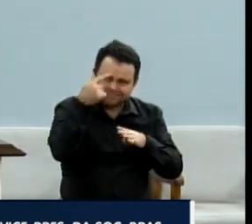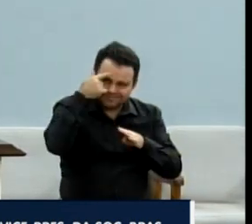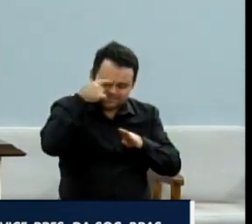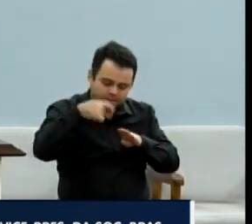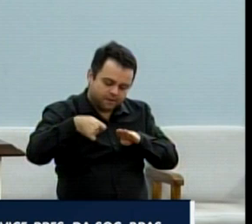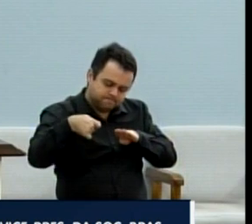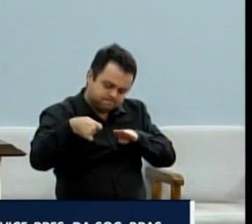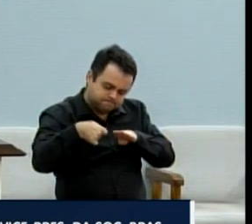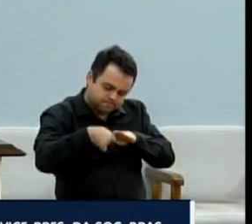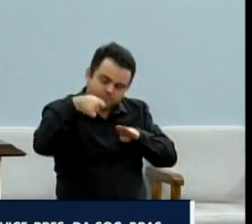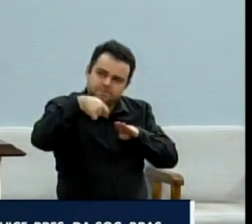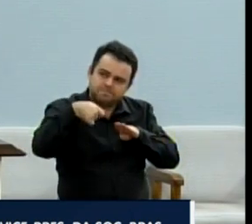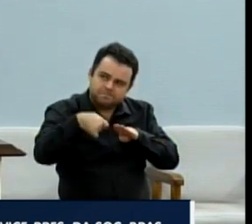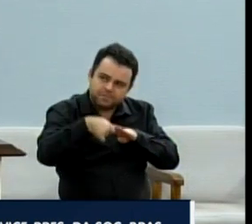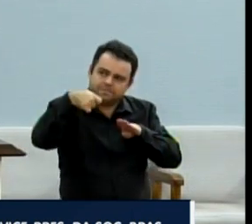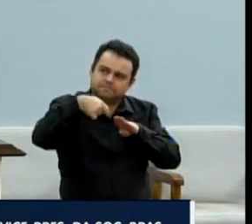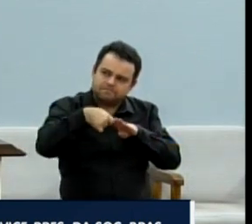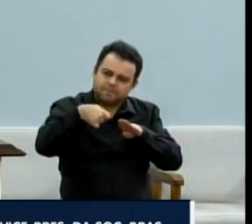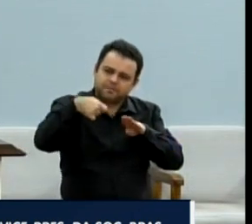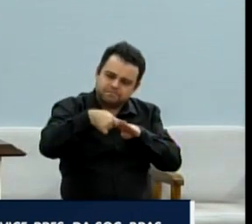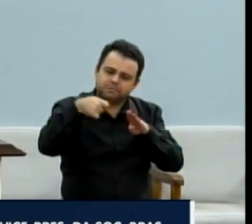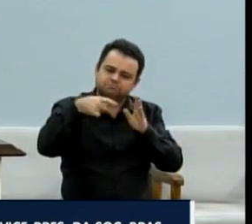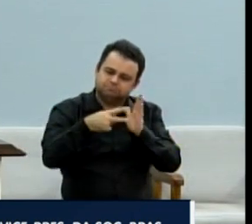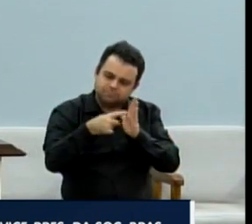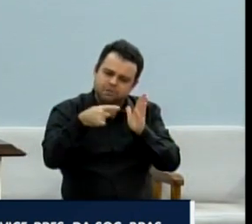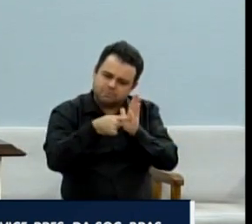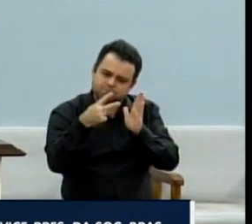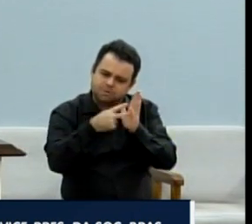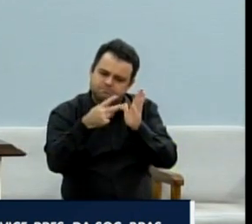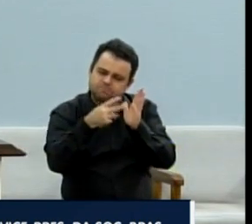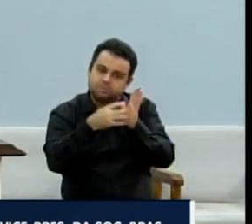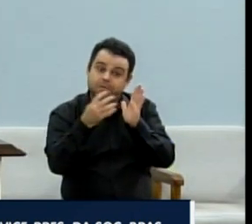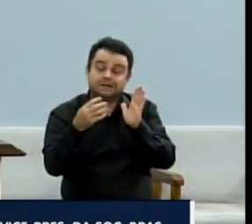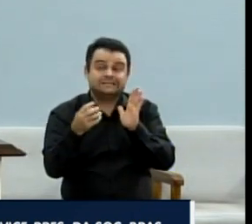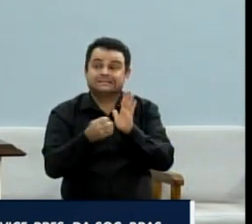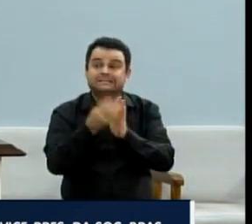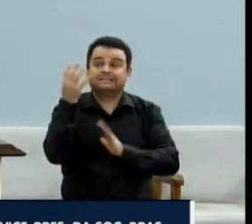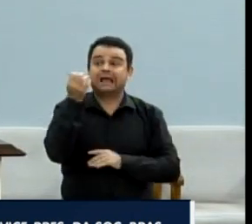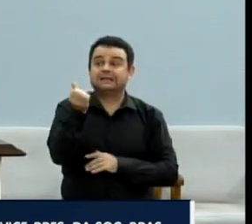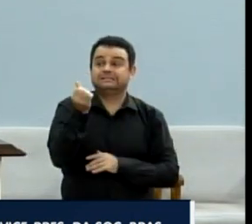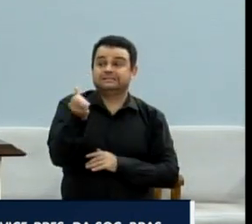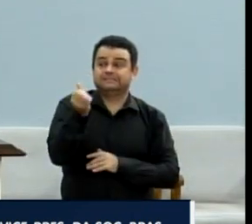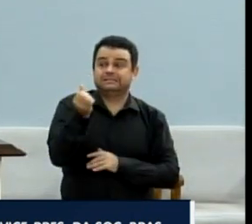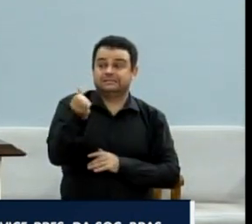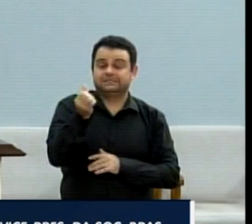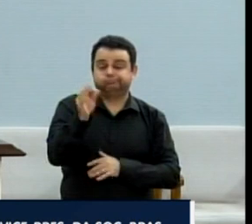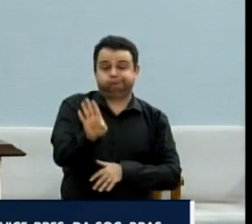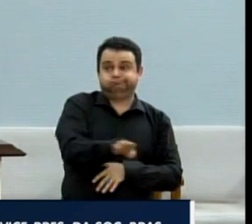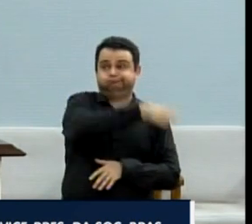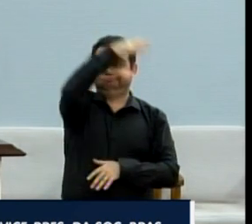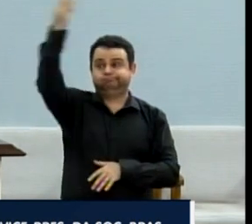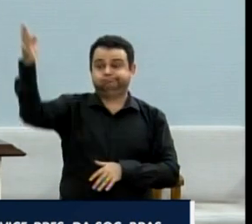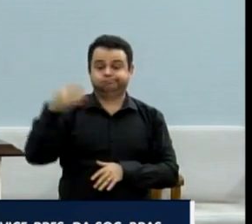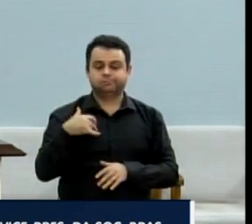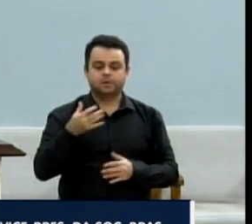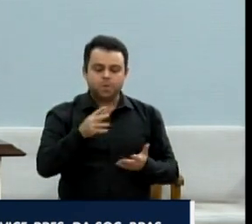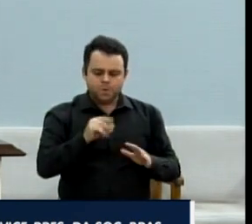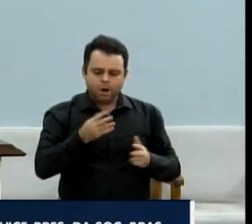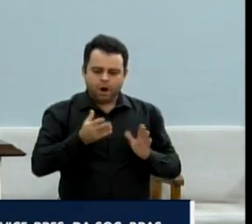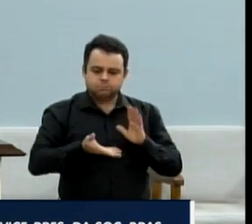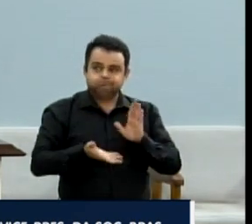capilar, tendo que furar o dedo 3, 4, 5, 6 vezes ao dia para evitar as